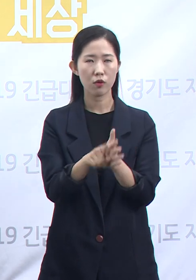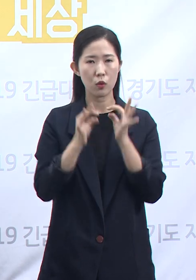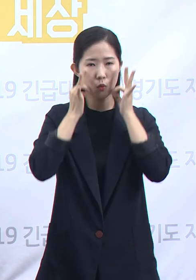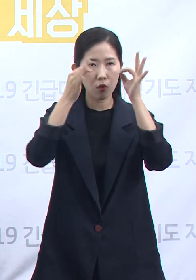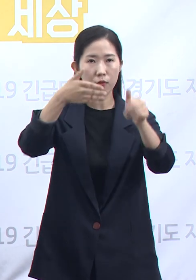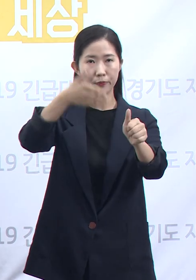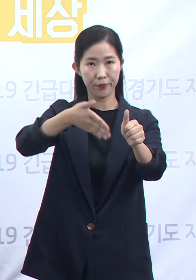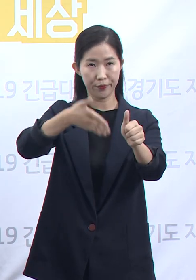감사합니다.